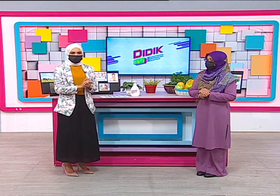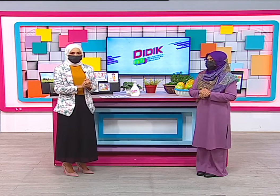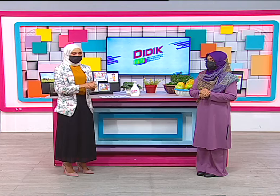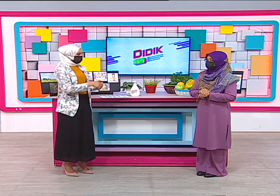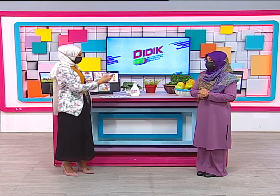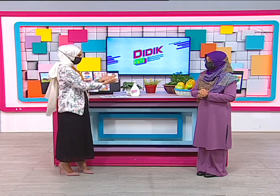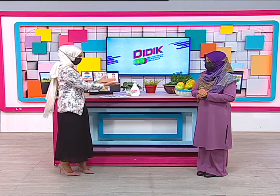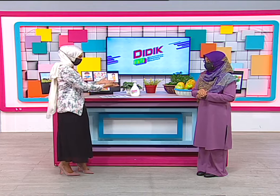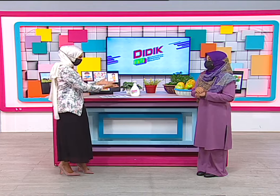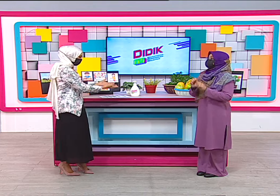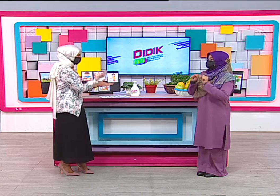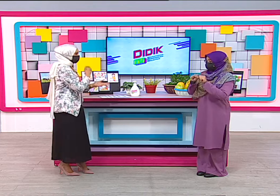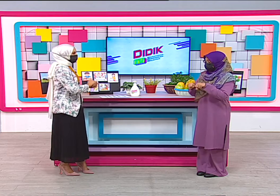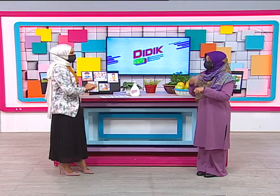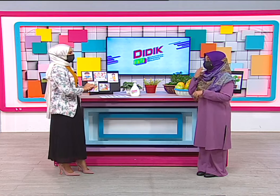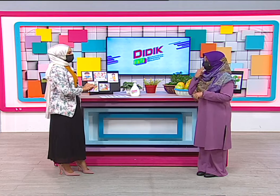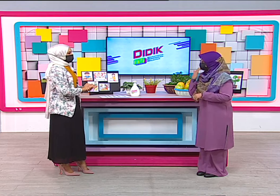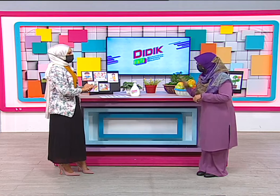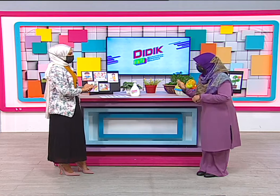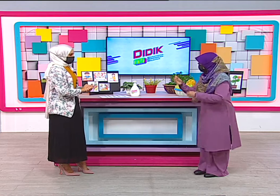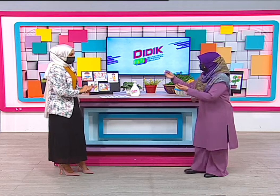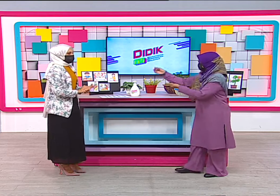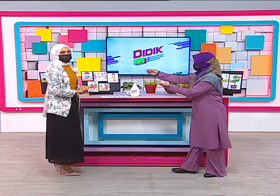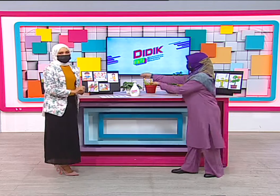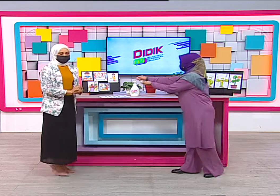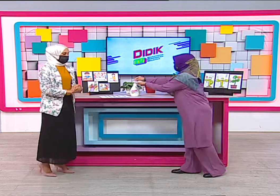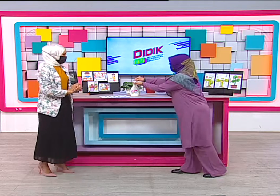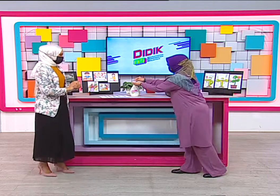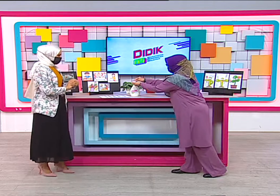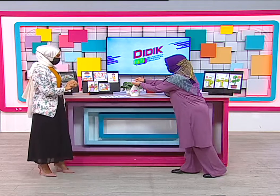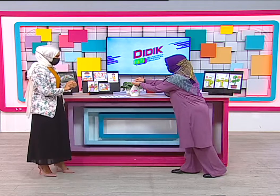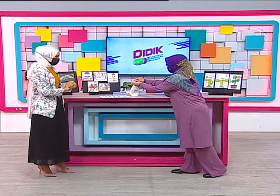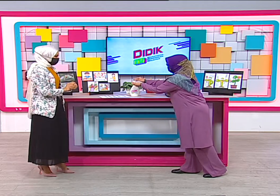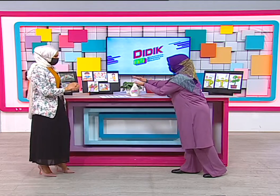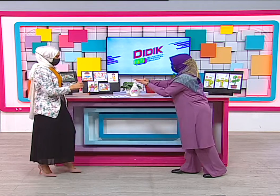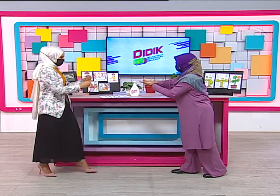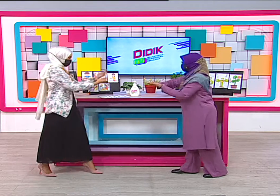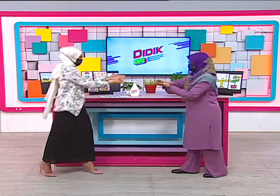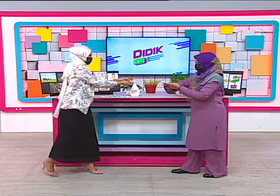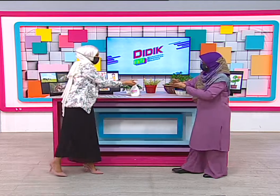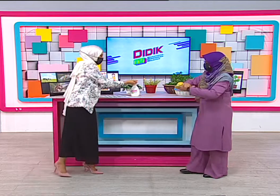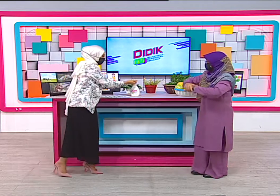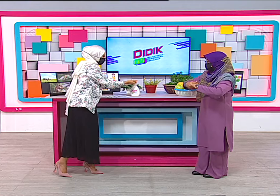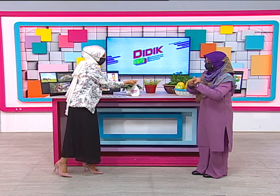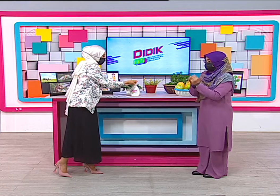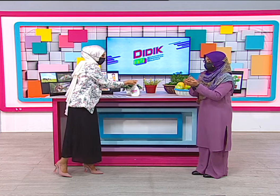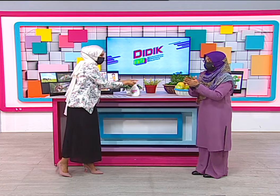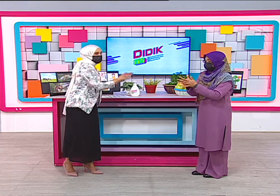sego untuk sensasi tangan terlebih dahulu sego boleh minta cium Makasih sama-sama silakan dan saya juga baik untuk